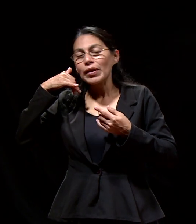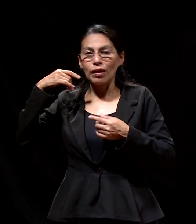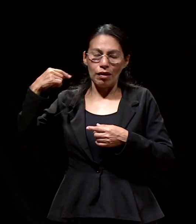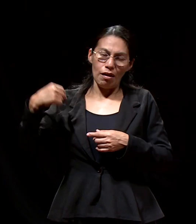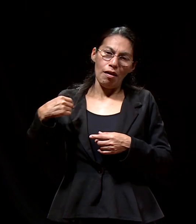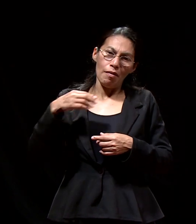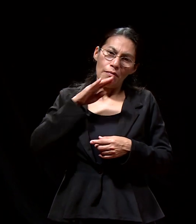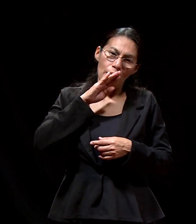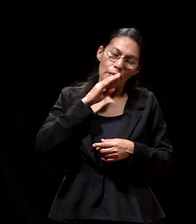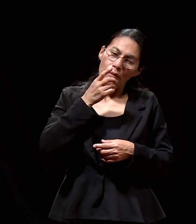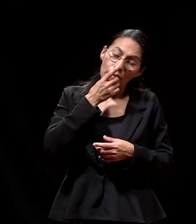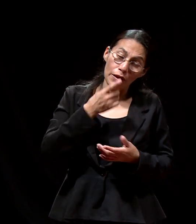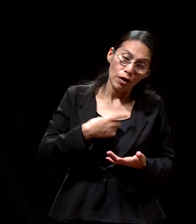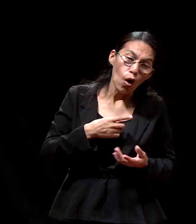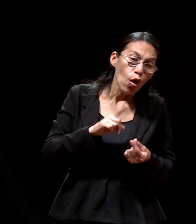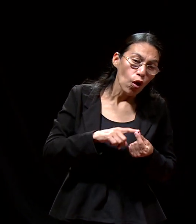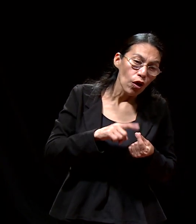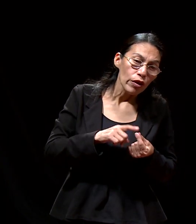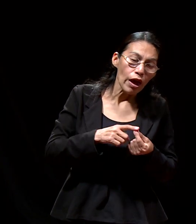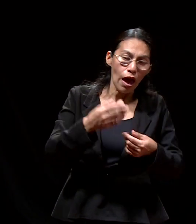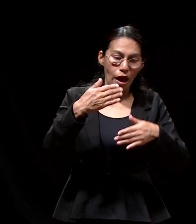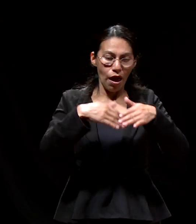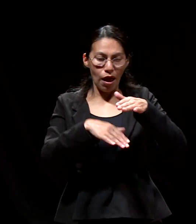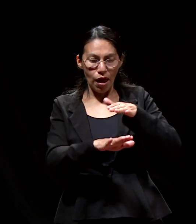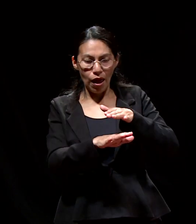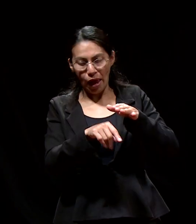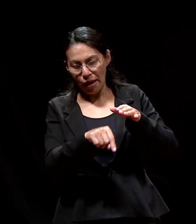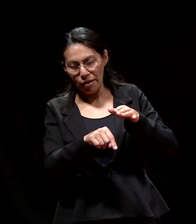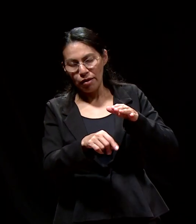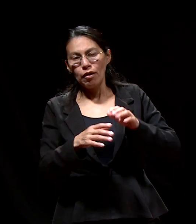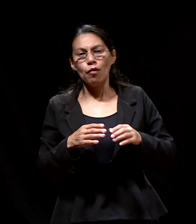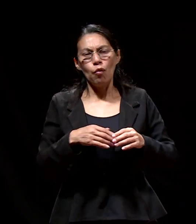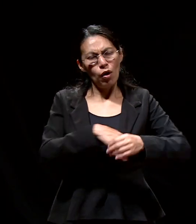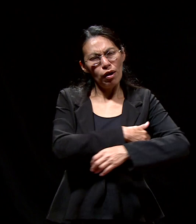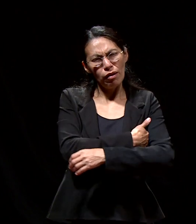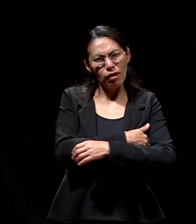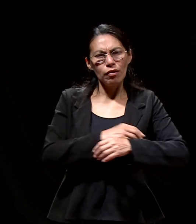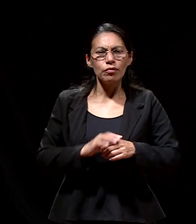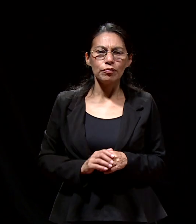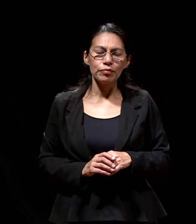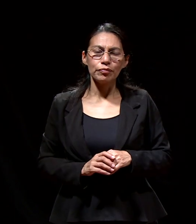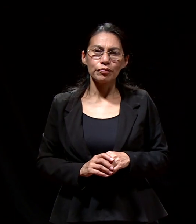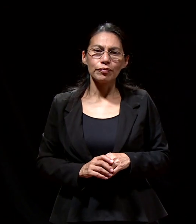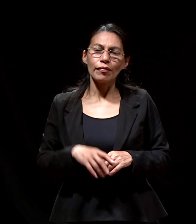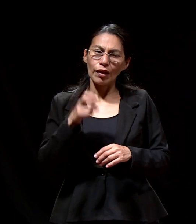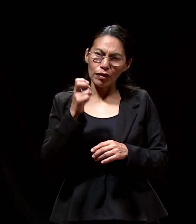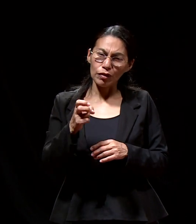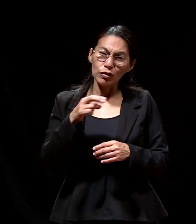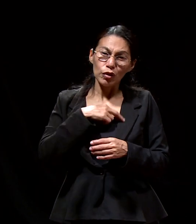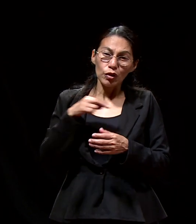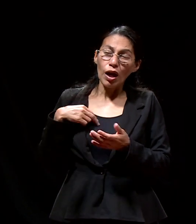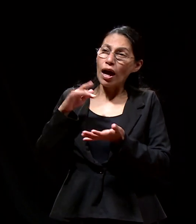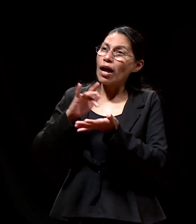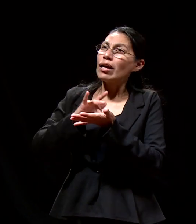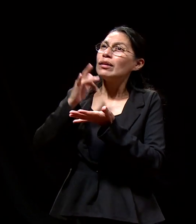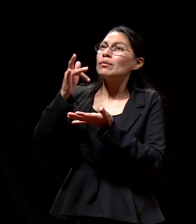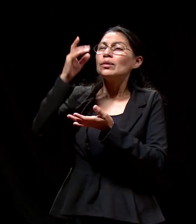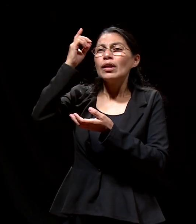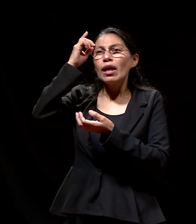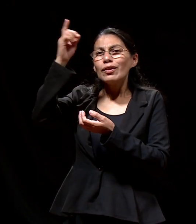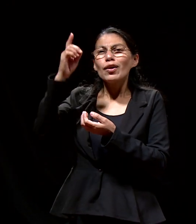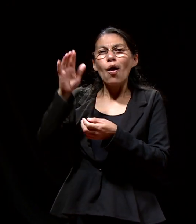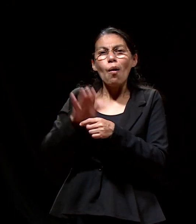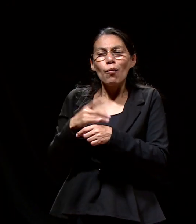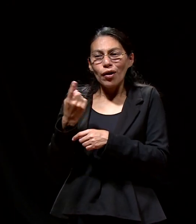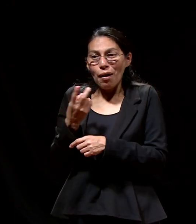estaba abajo del lavabo y pues le agradecimos a Dios porque podemos